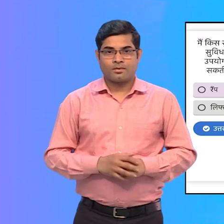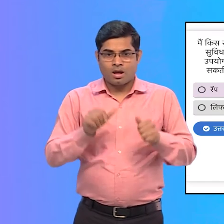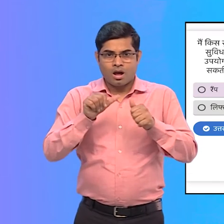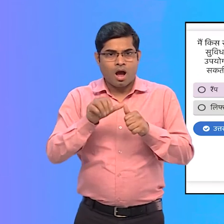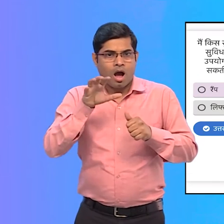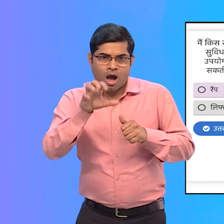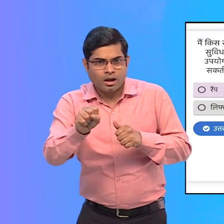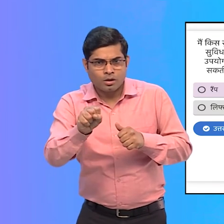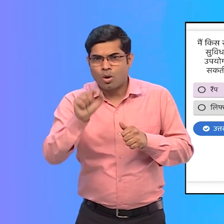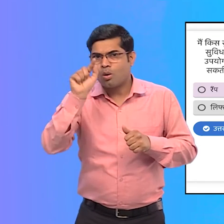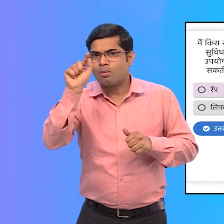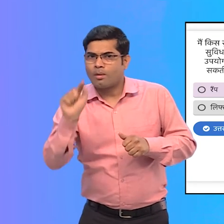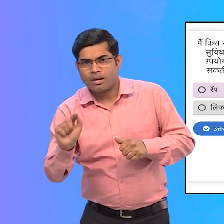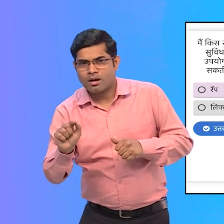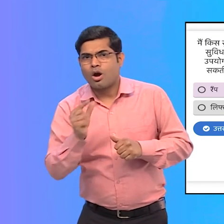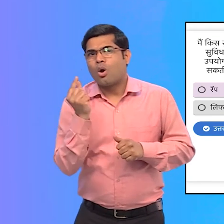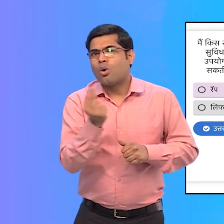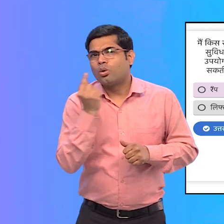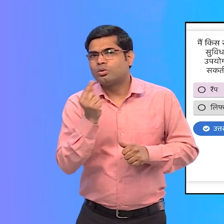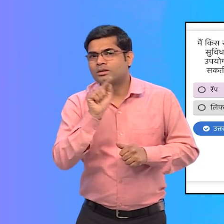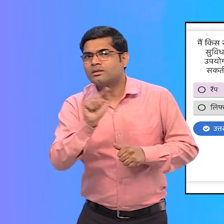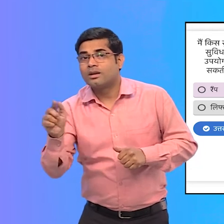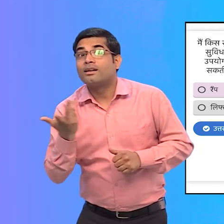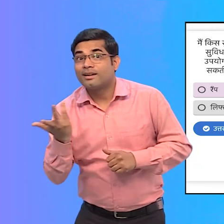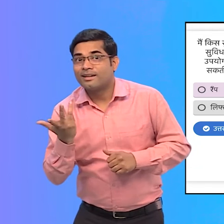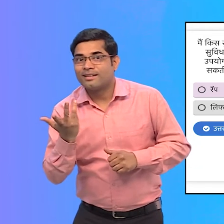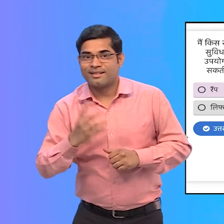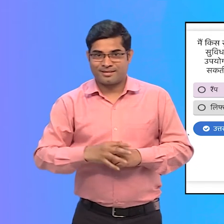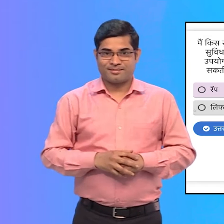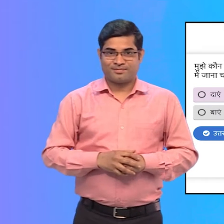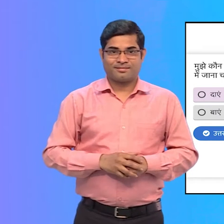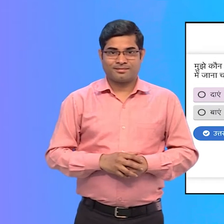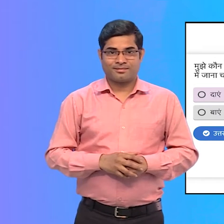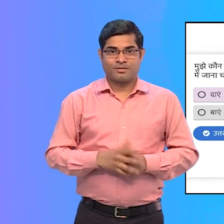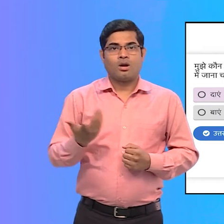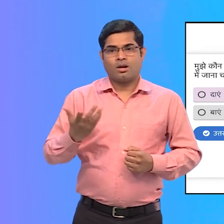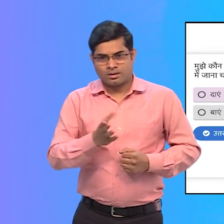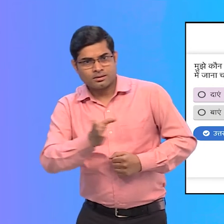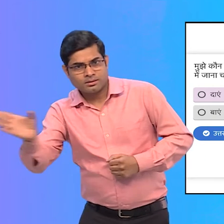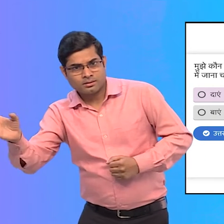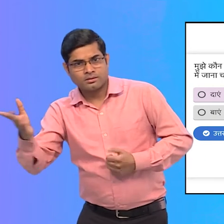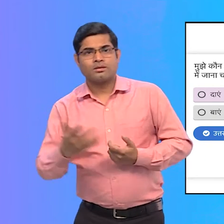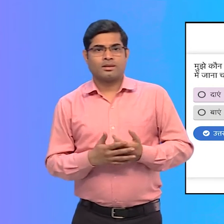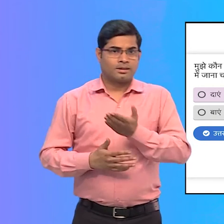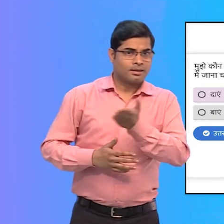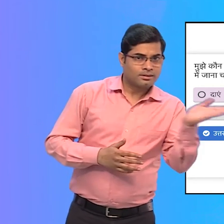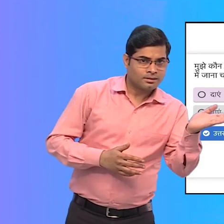कि मैं कि सुरम्यता सुविधा का उपयोग कर सकती हूं कि मुझे कौन सी दिशा में